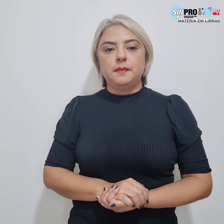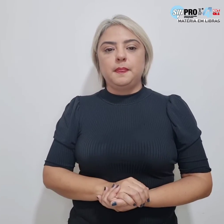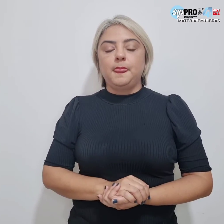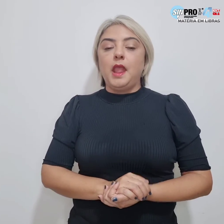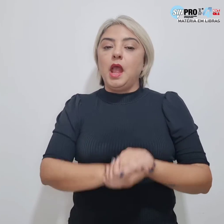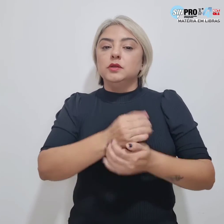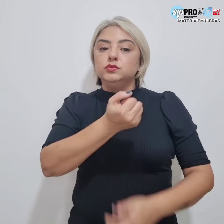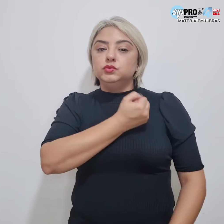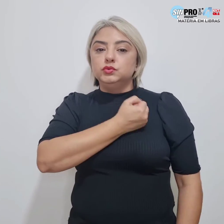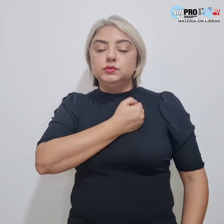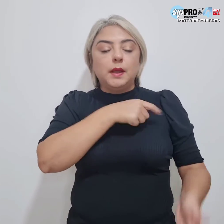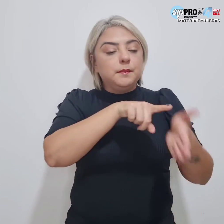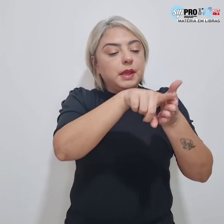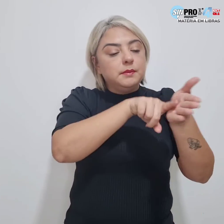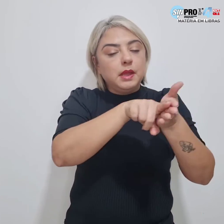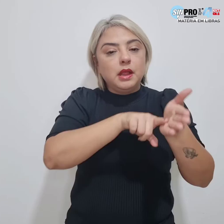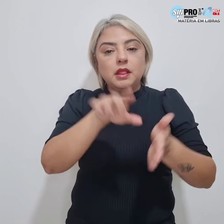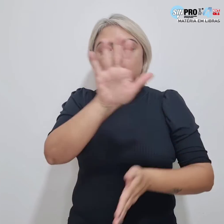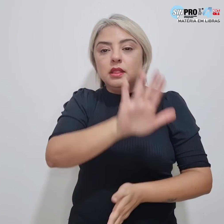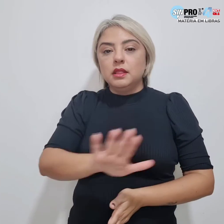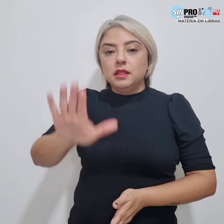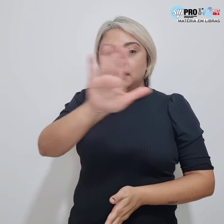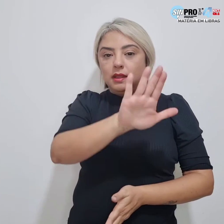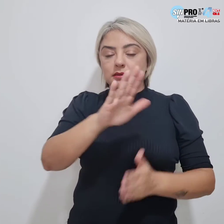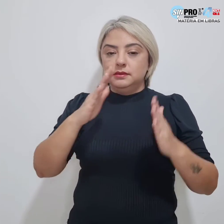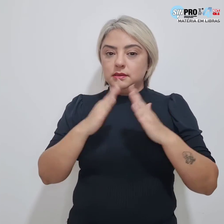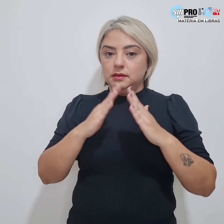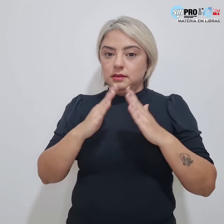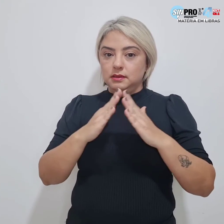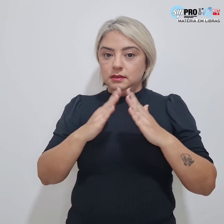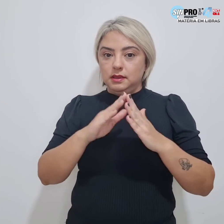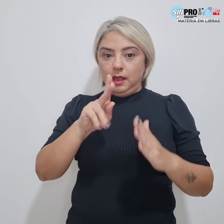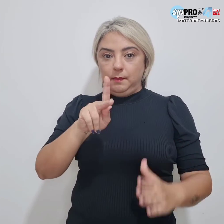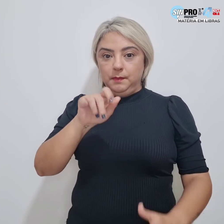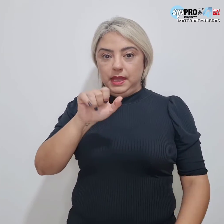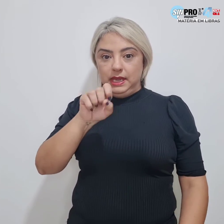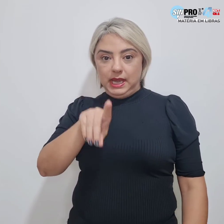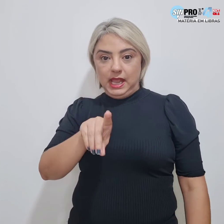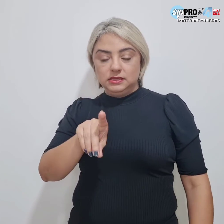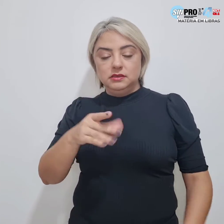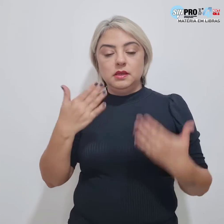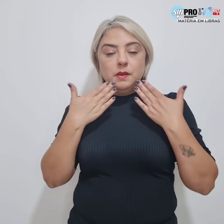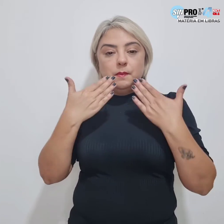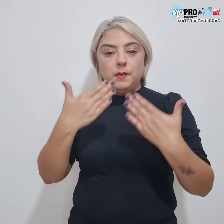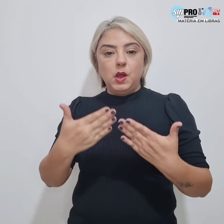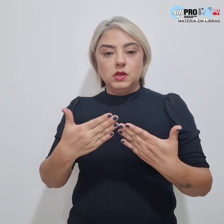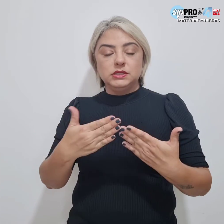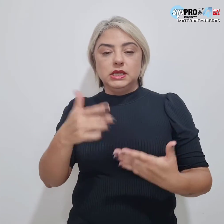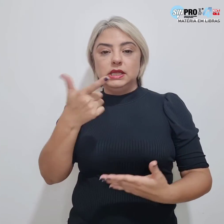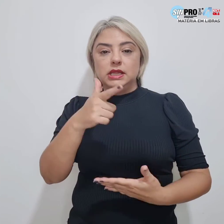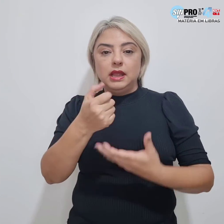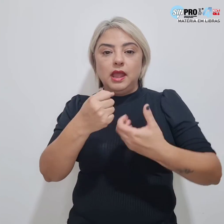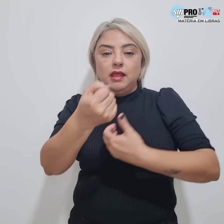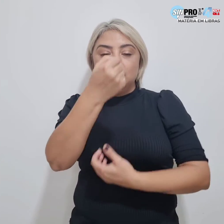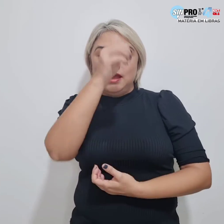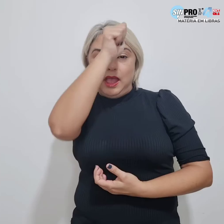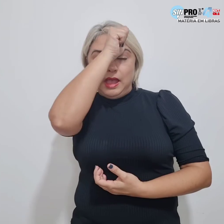Dados da Pesquisa Nacional por Amostra de Domicílio, PNAD, mostram que o analfabetismo entre pretos